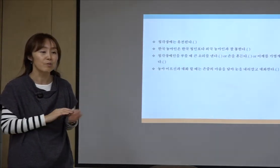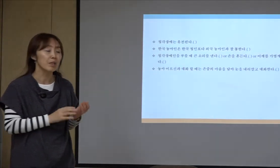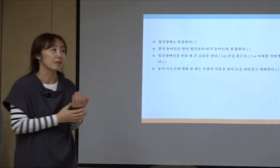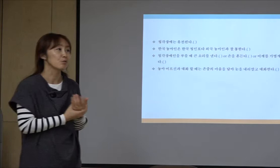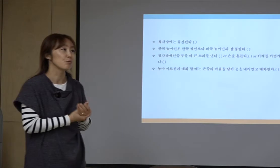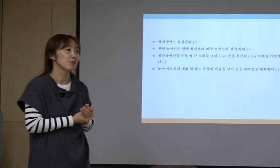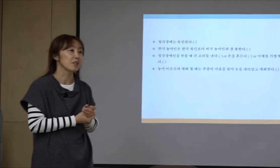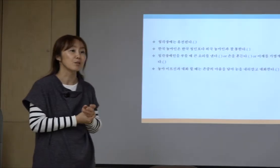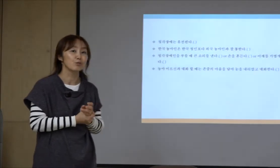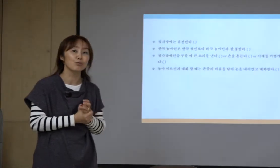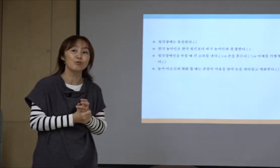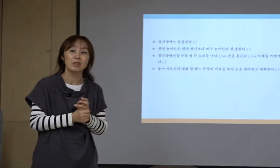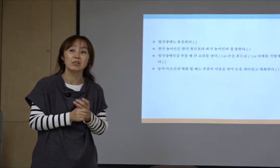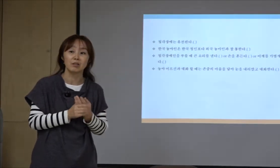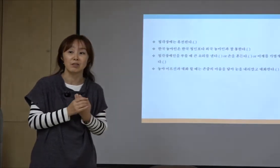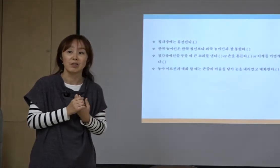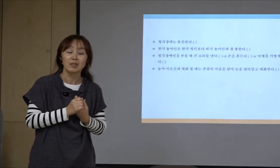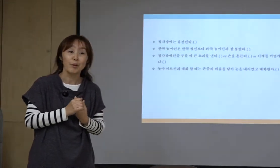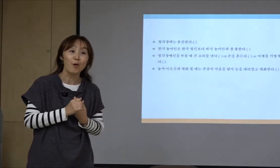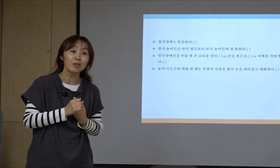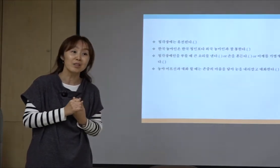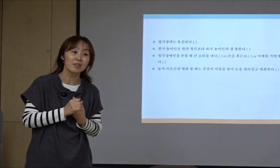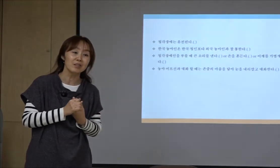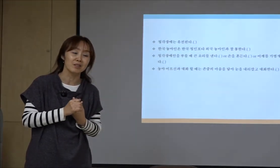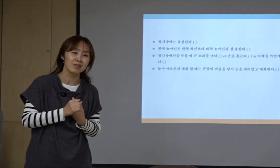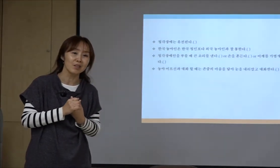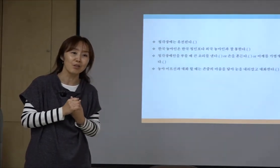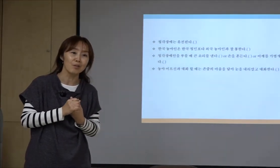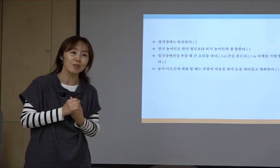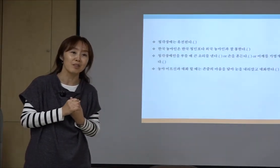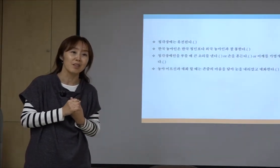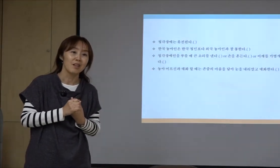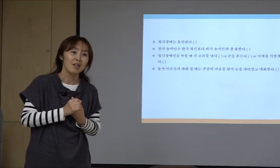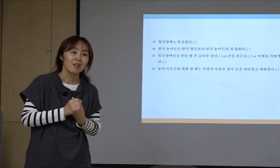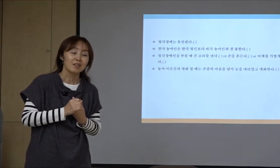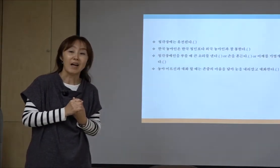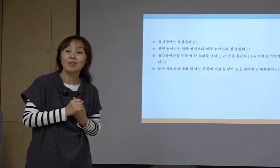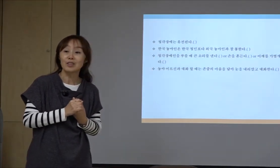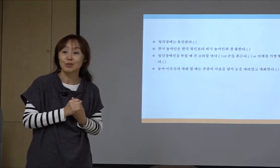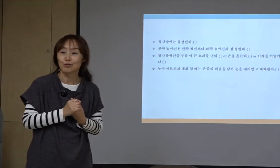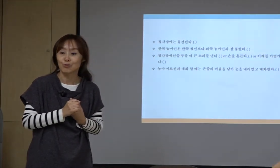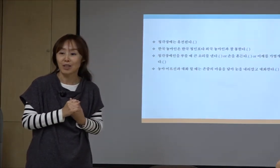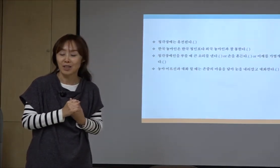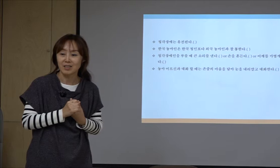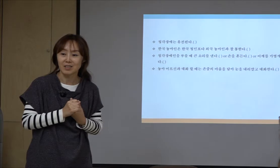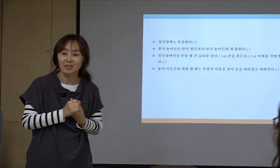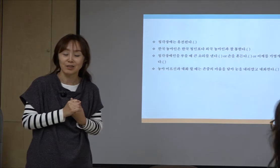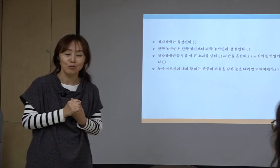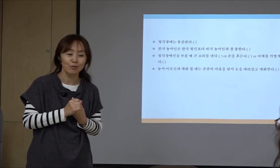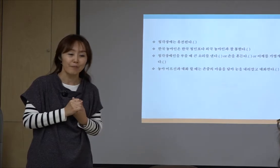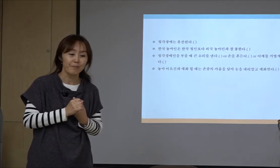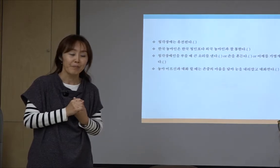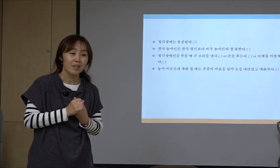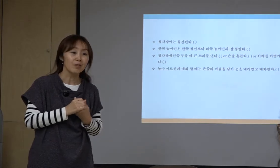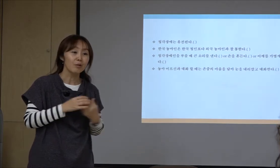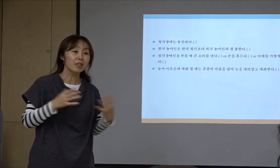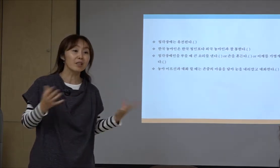사실 좀 쉽지 않은 수술인데 그런 수술도 있어요. 병원에서는 그 의사 선생님은 당연히 이 수술을 해야지. 그리고 이런